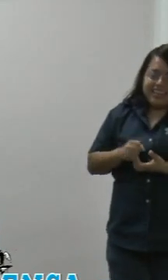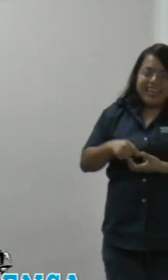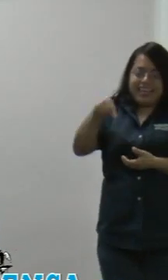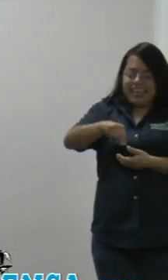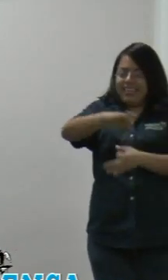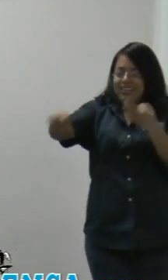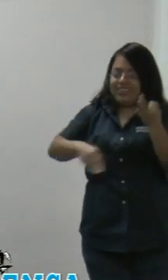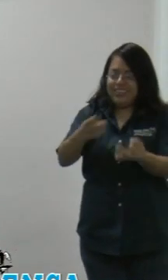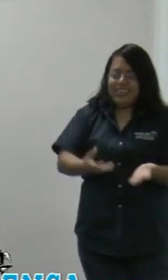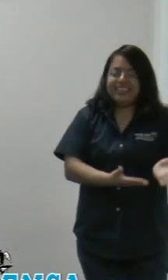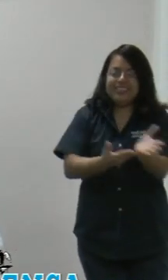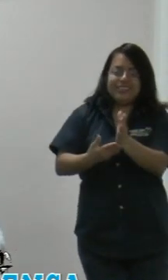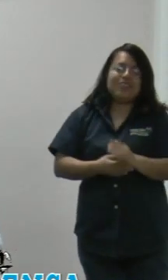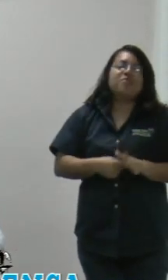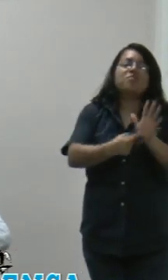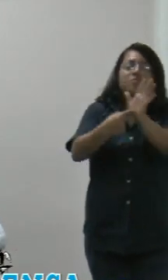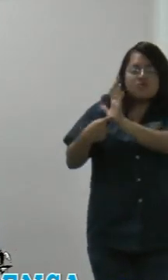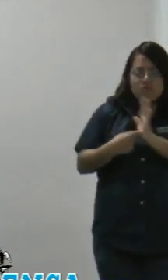No pudiésemos.